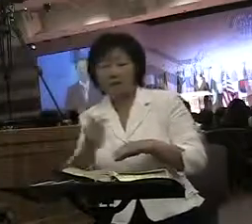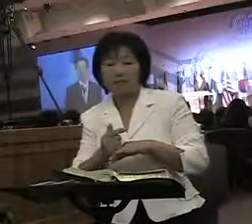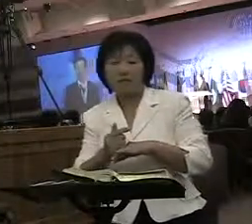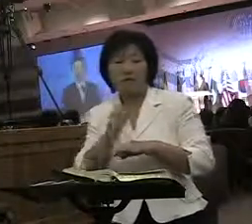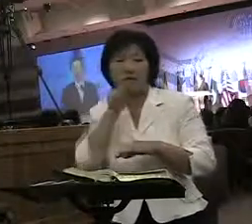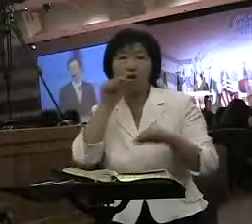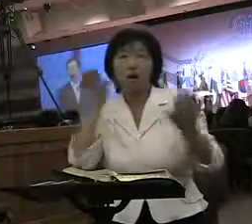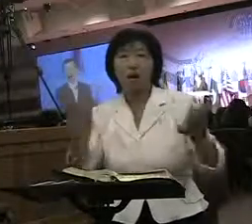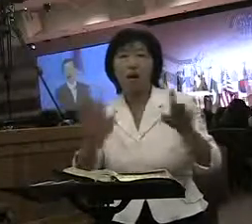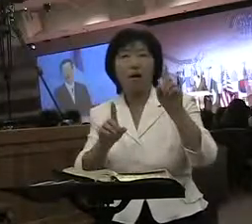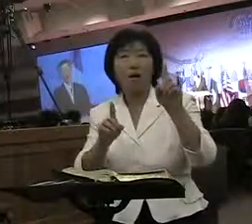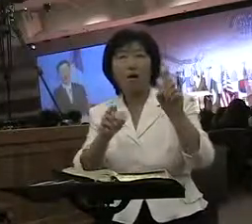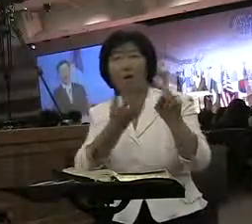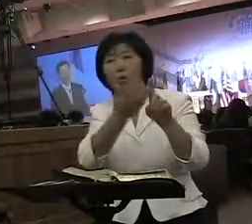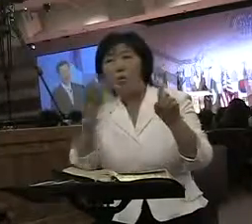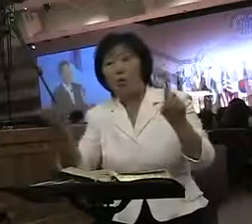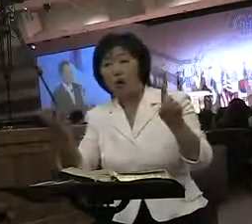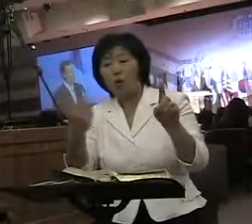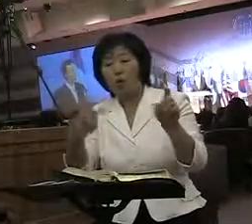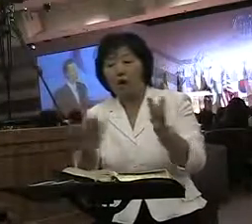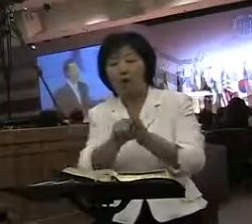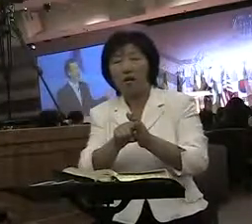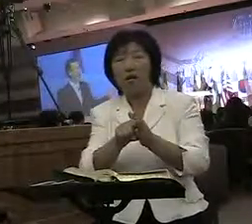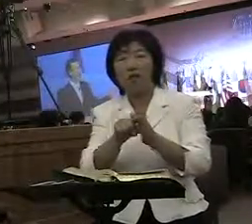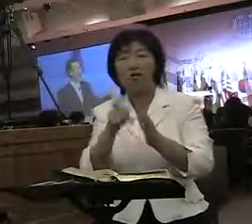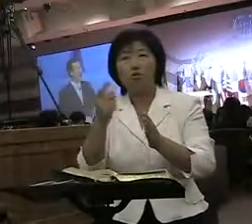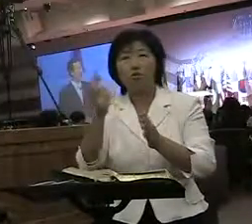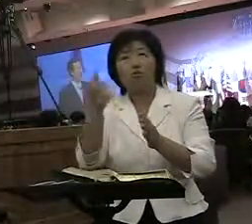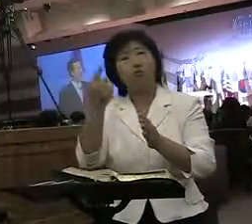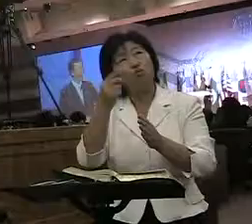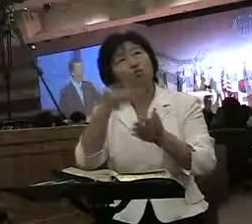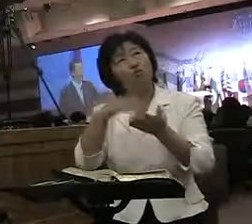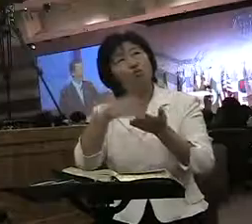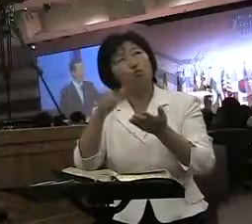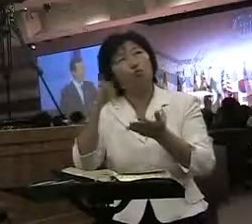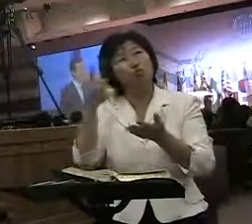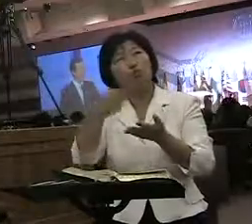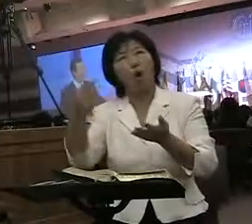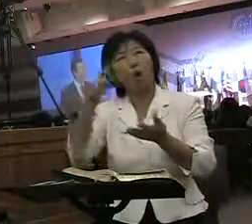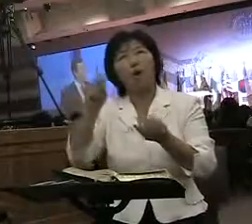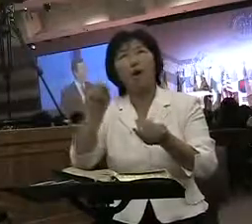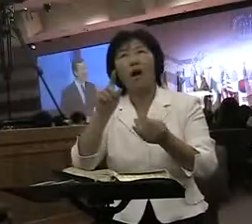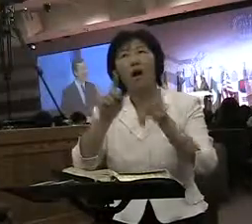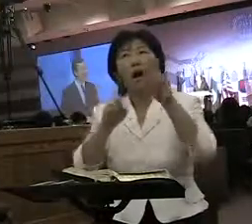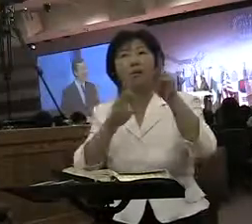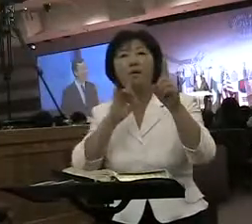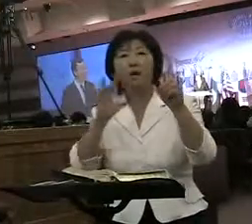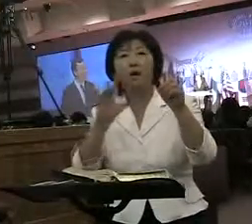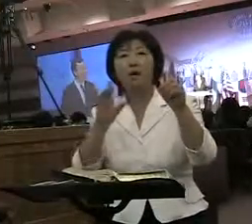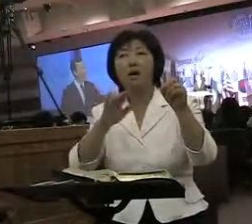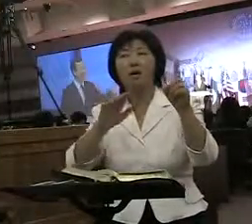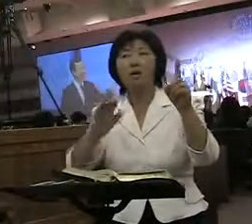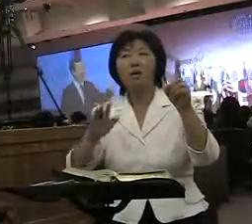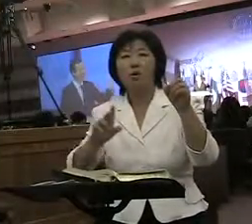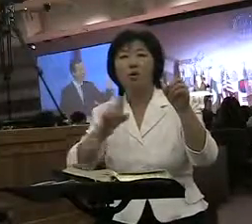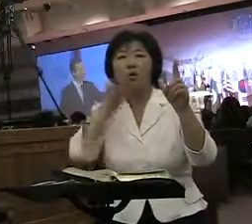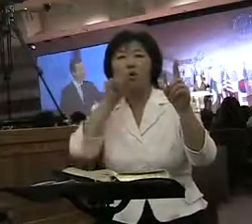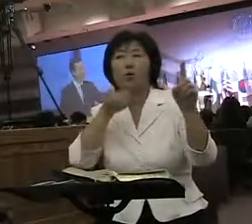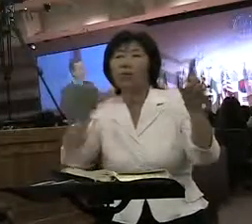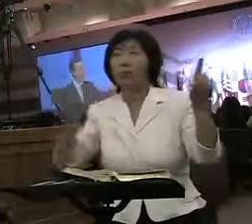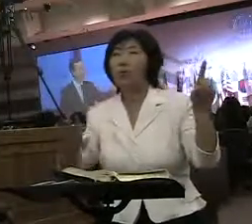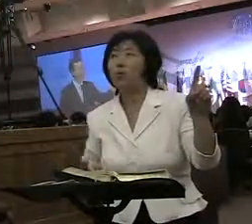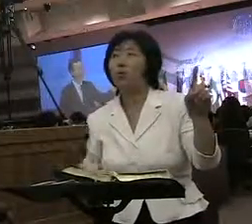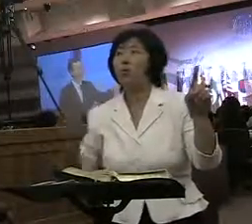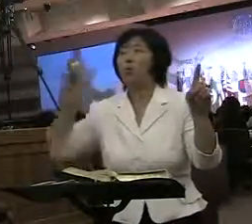새들이 한번 이동하기 위하여서 수천 마일을 한 번에 나르는 것을 아시나요? 물론 가다 쉴